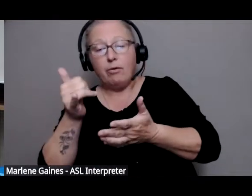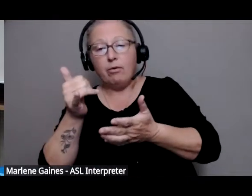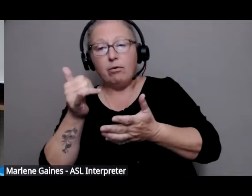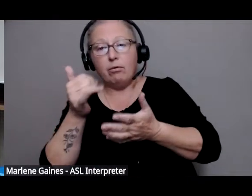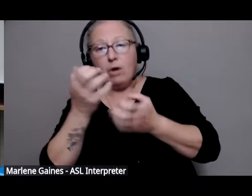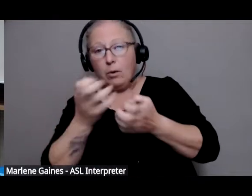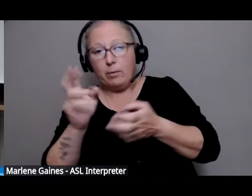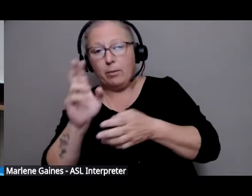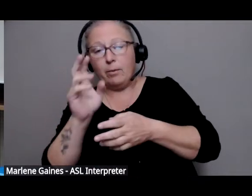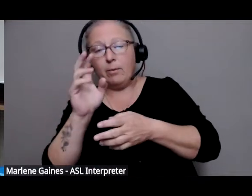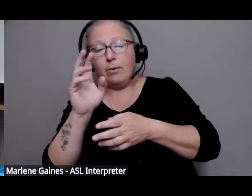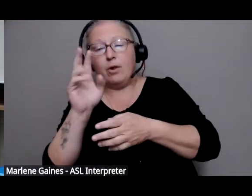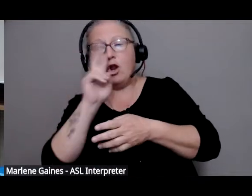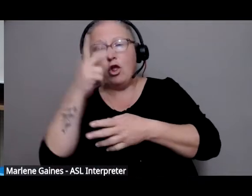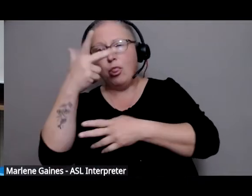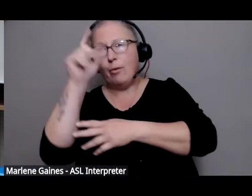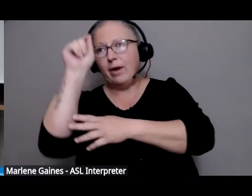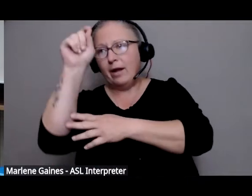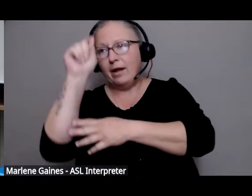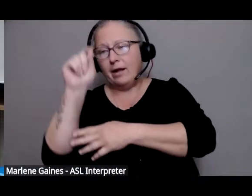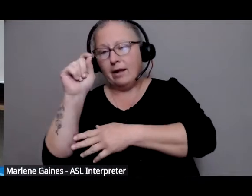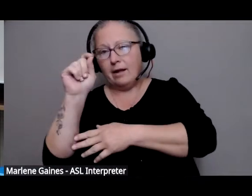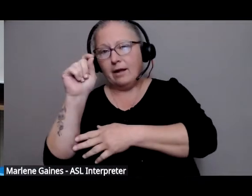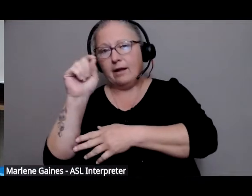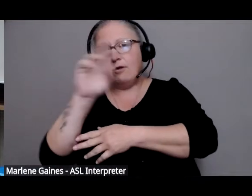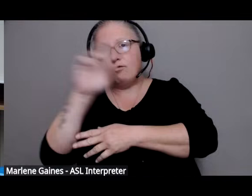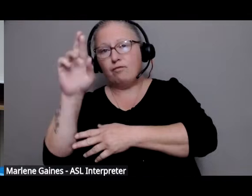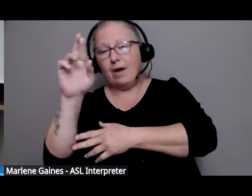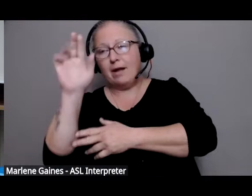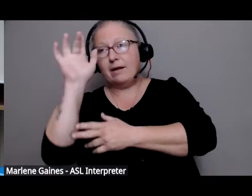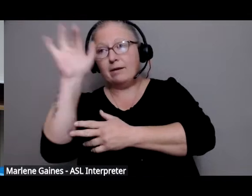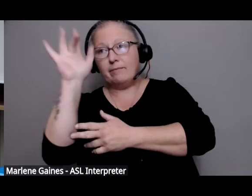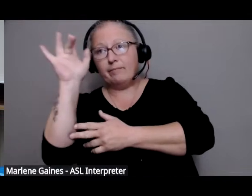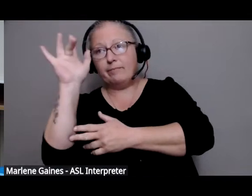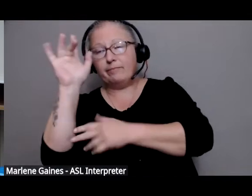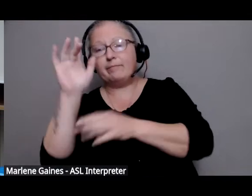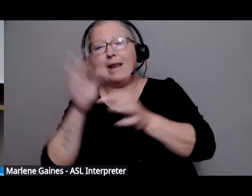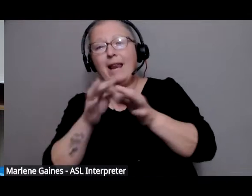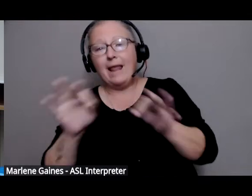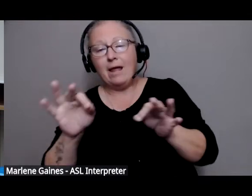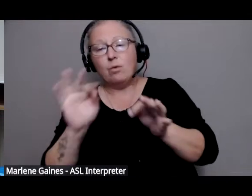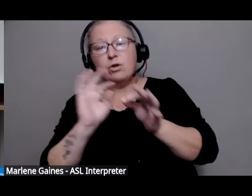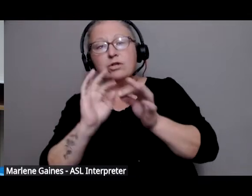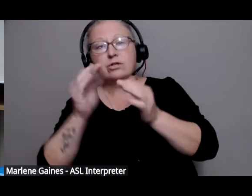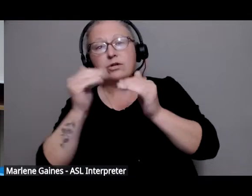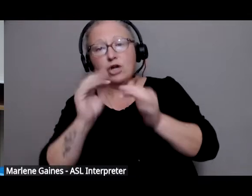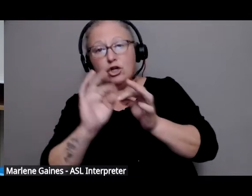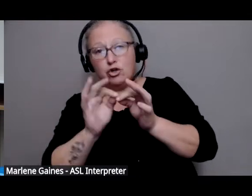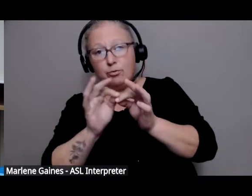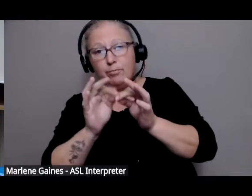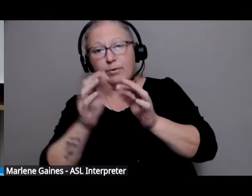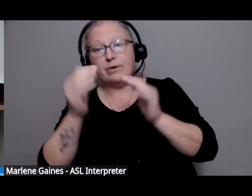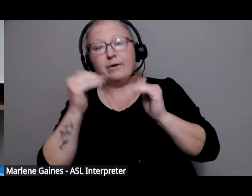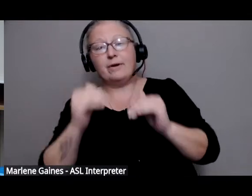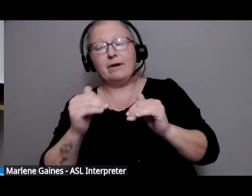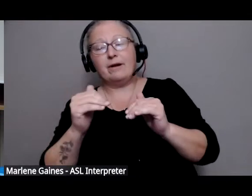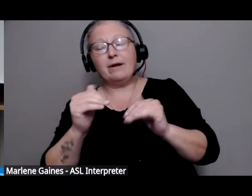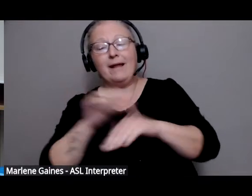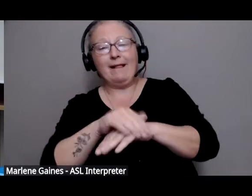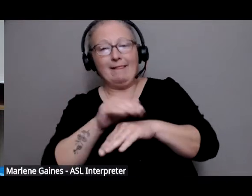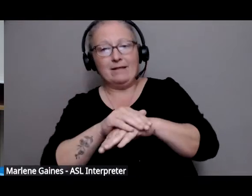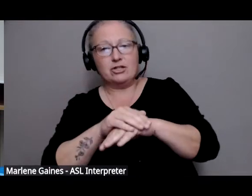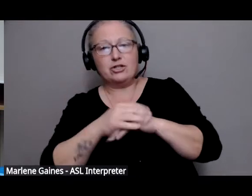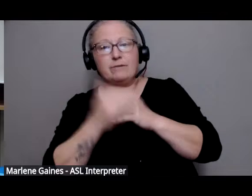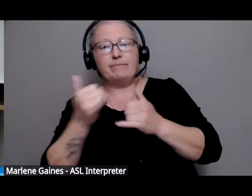the three-dot menu in the upper right corner of your screen, click on Language Interpretation, and select English.